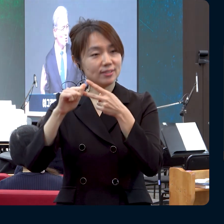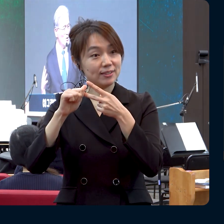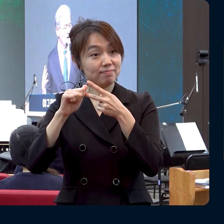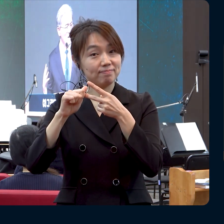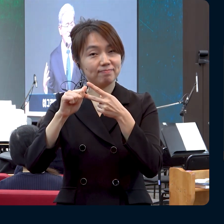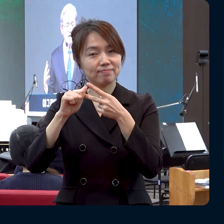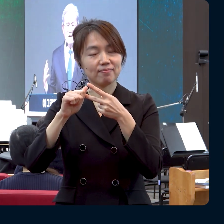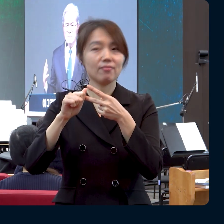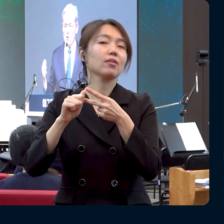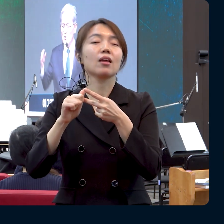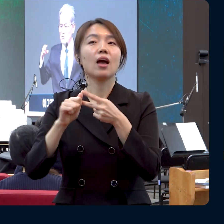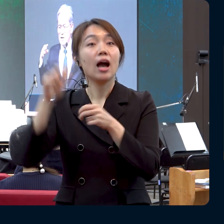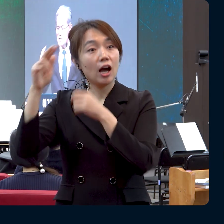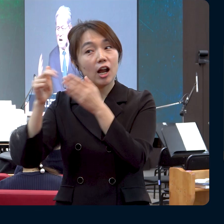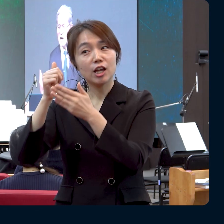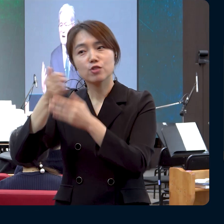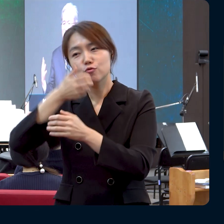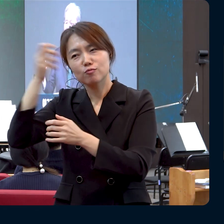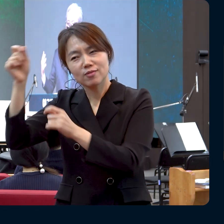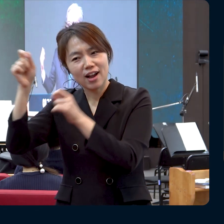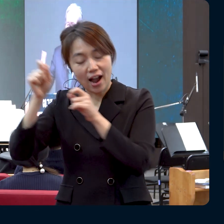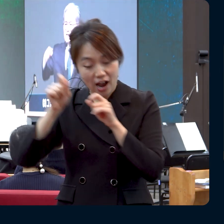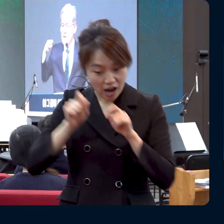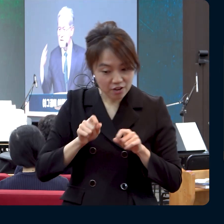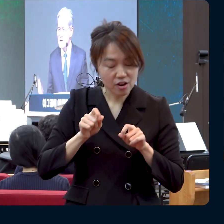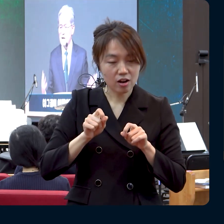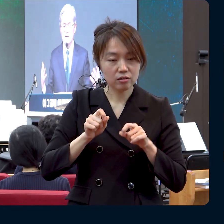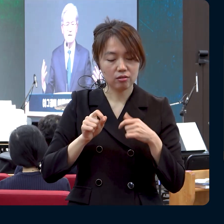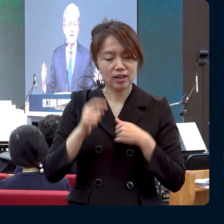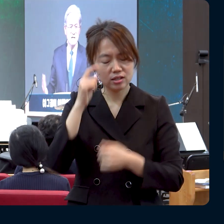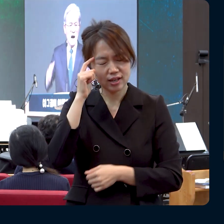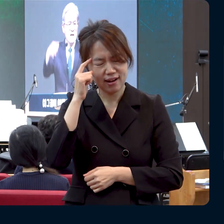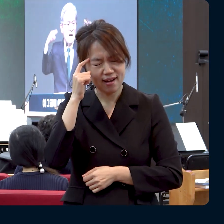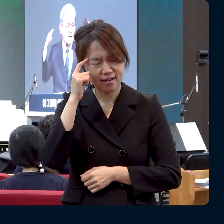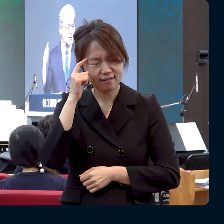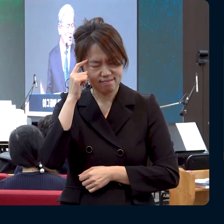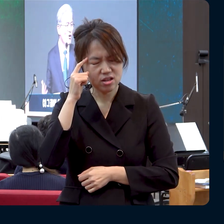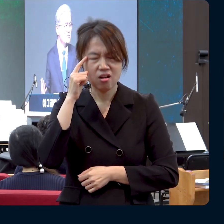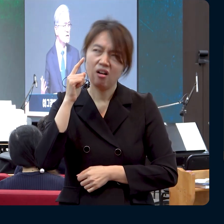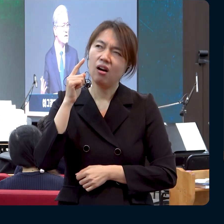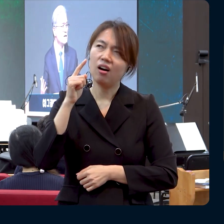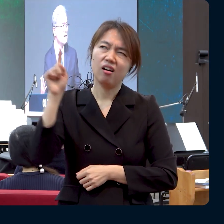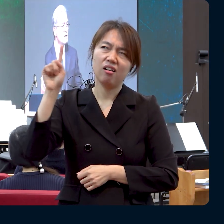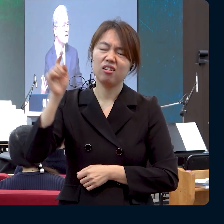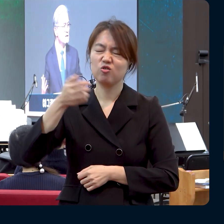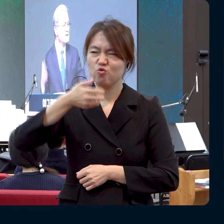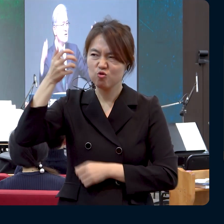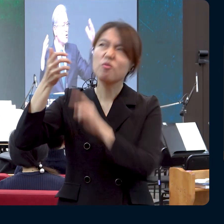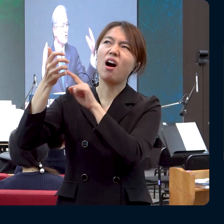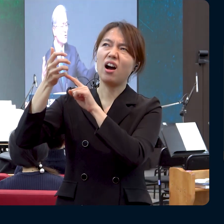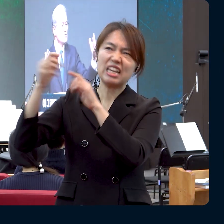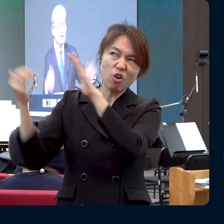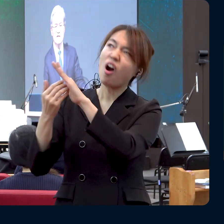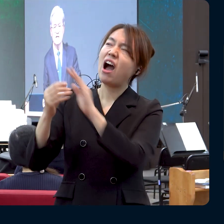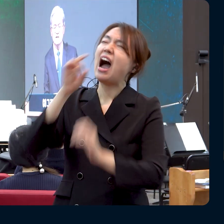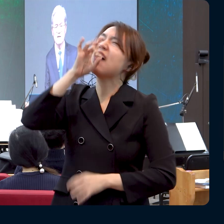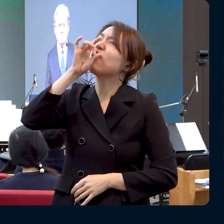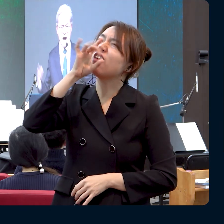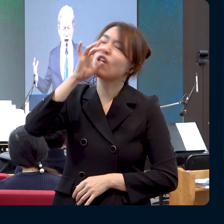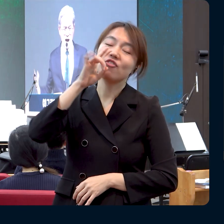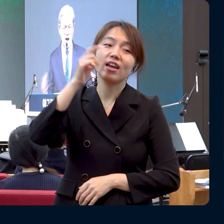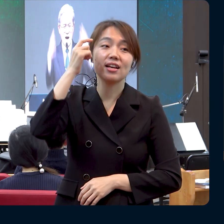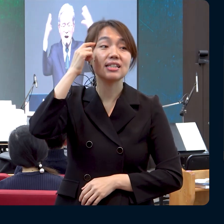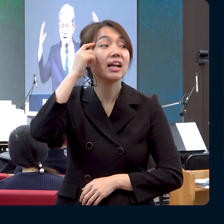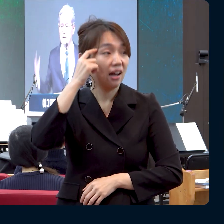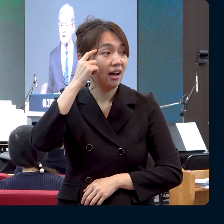우리 속에 우리의 자아가, 우리의 생각이, 그 알량한 경험이, 인간적인 어떤 그런 지식들이 막